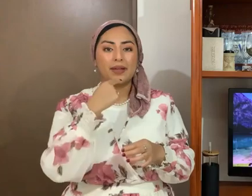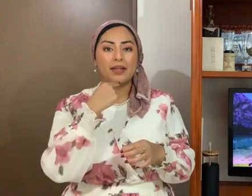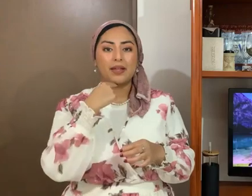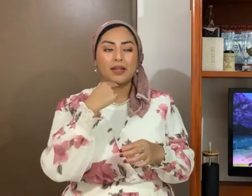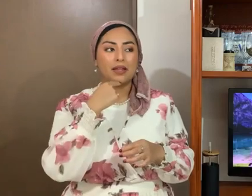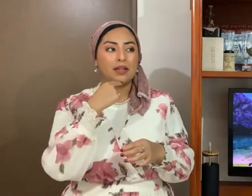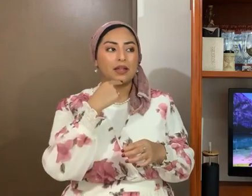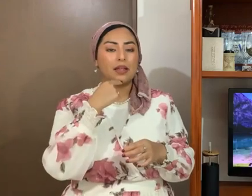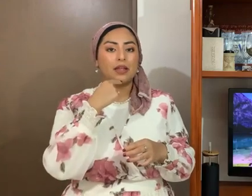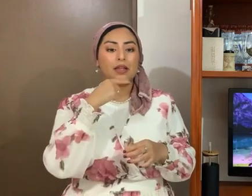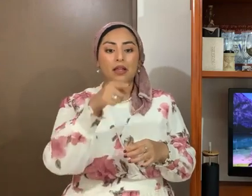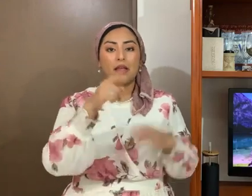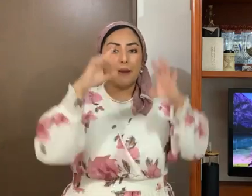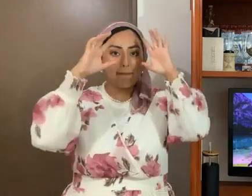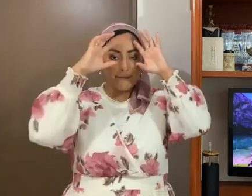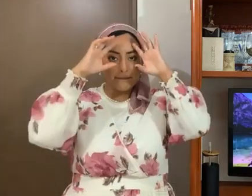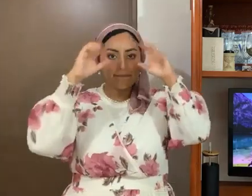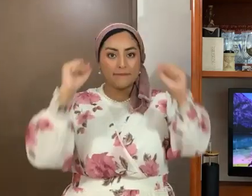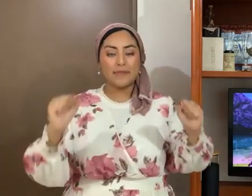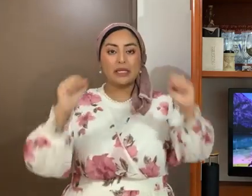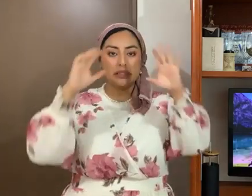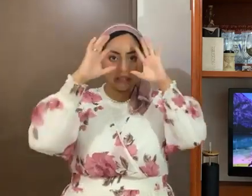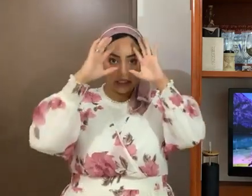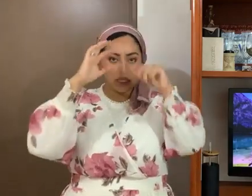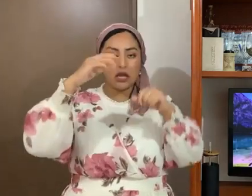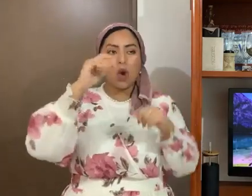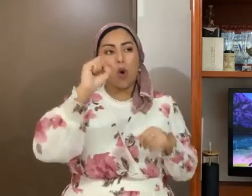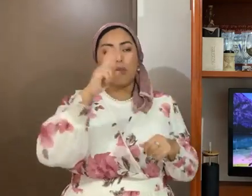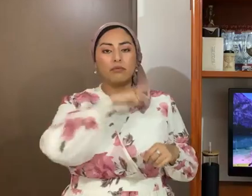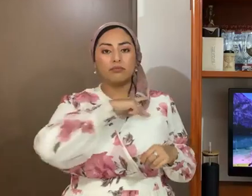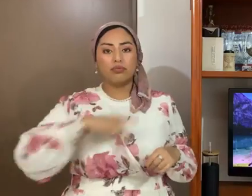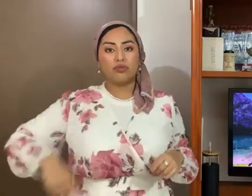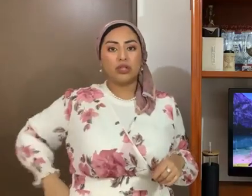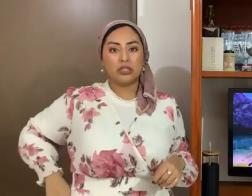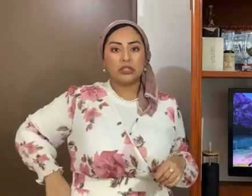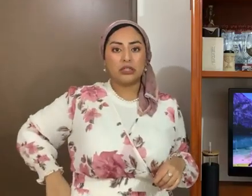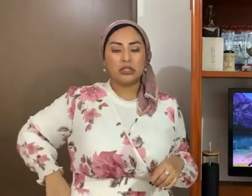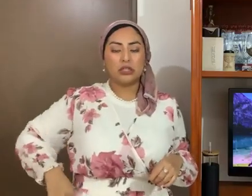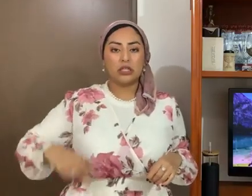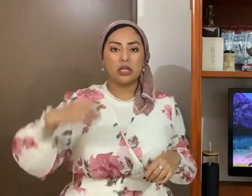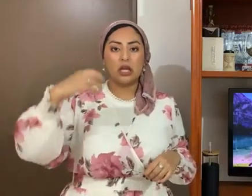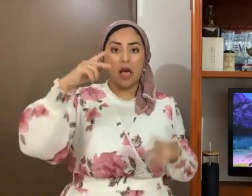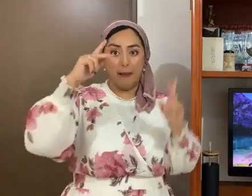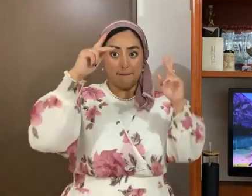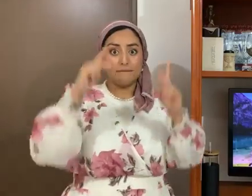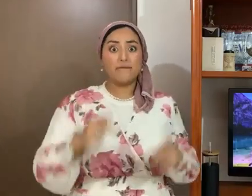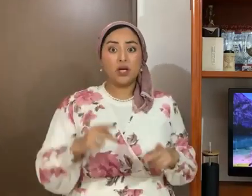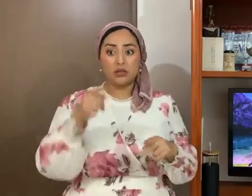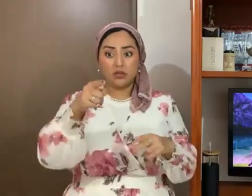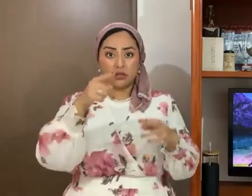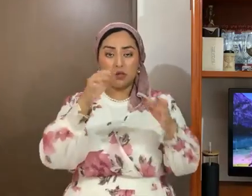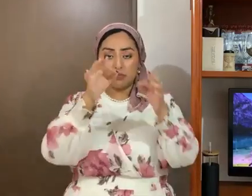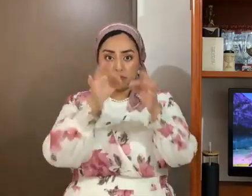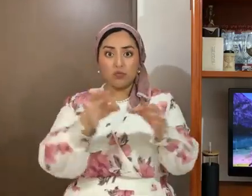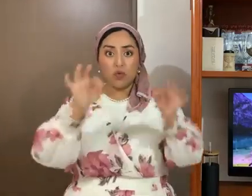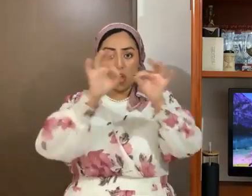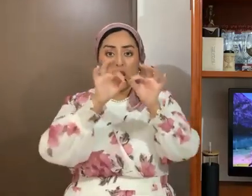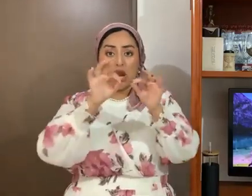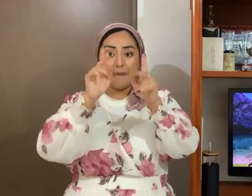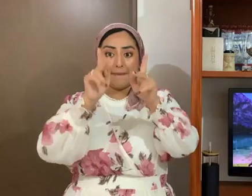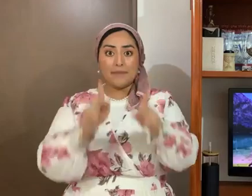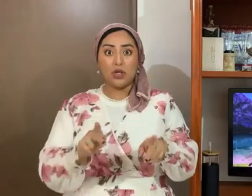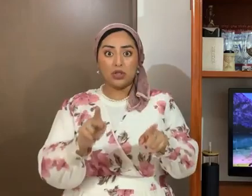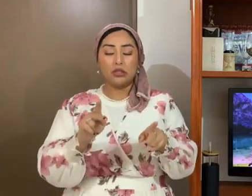más correcto es príncipe o principal. Oyó Yetro, principal, una persona que tenía un rango,